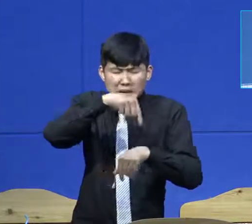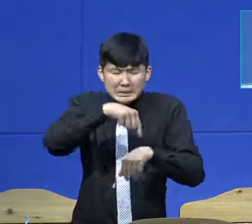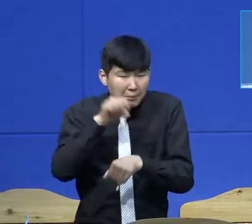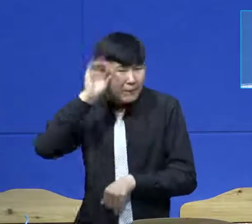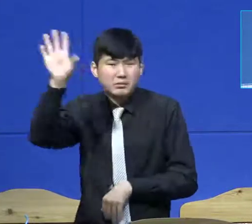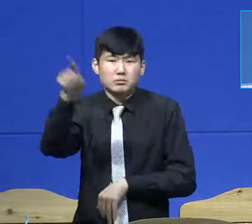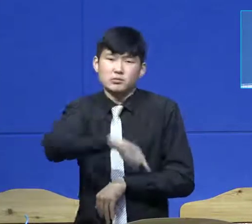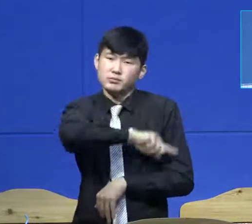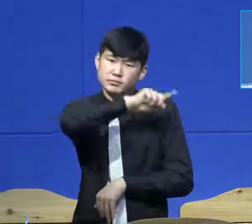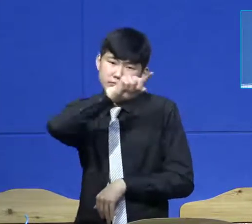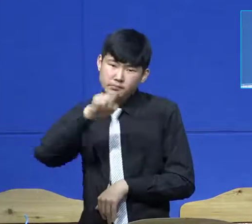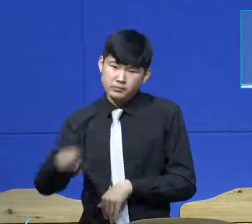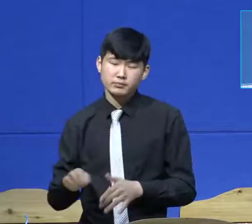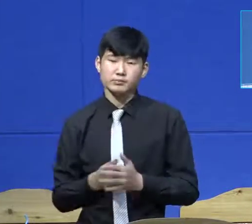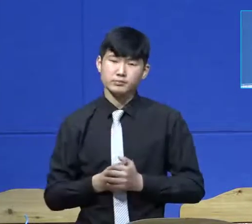болохгүй.